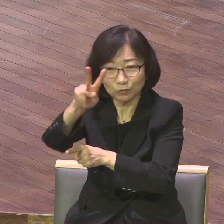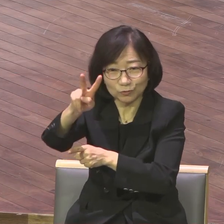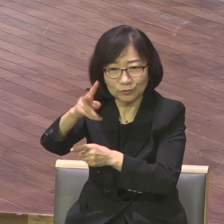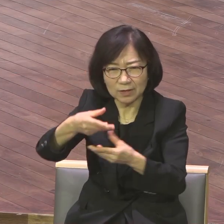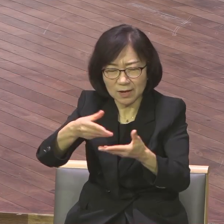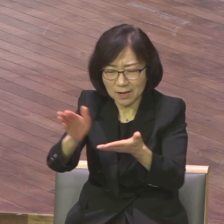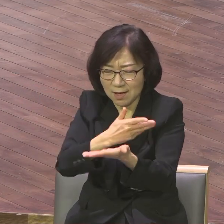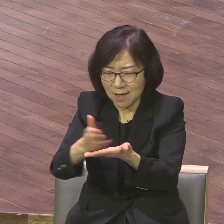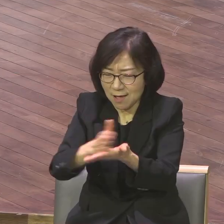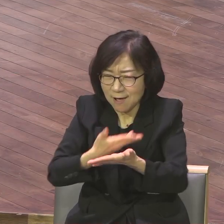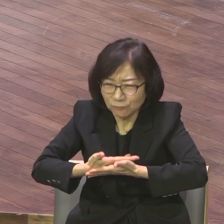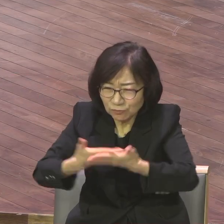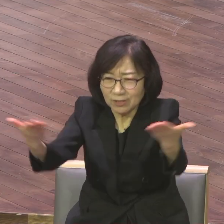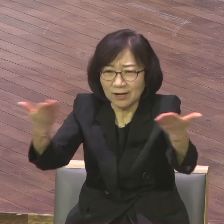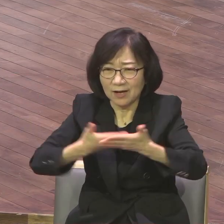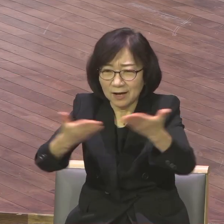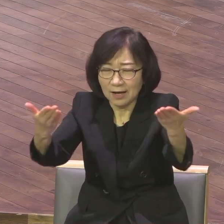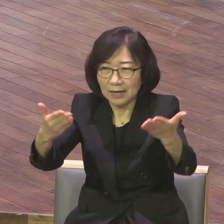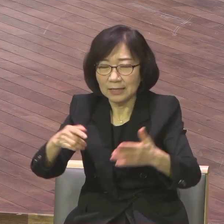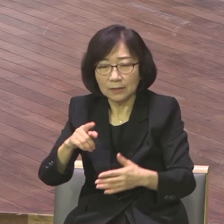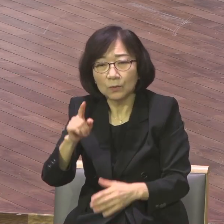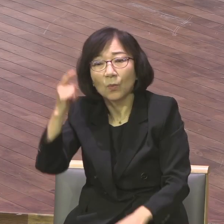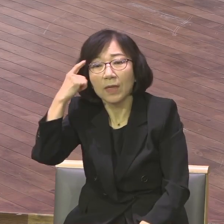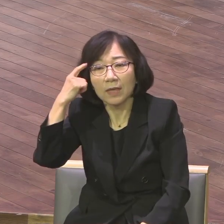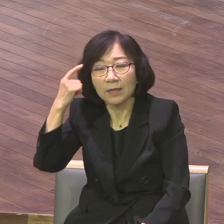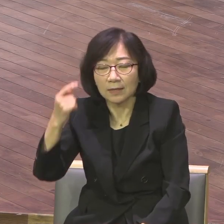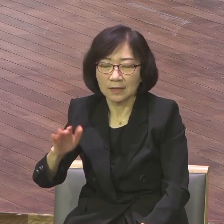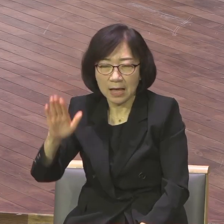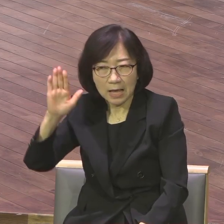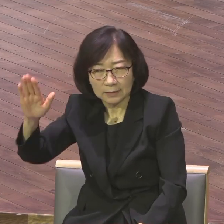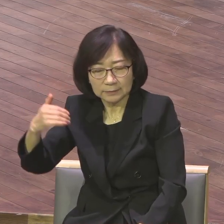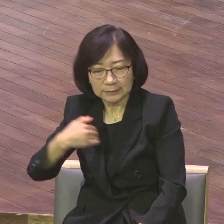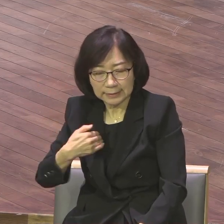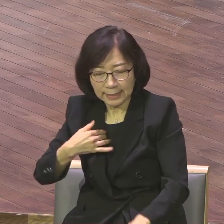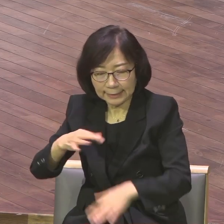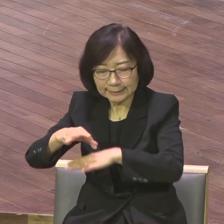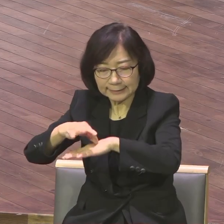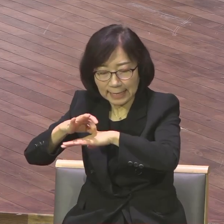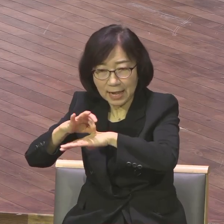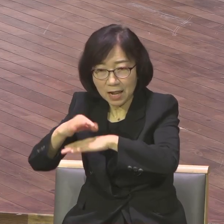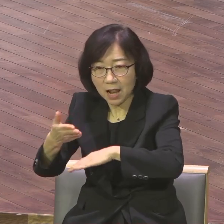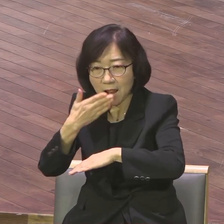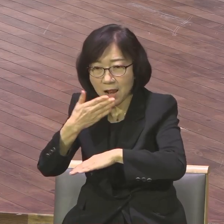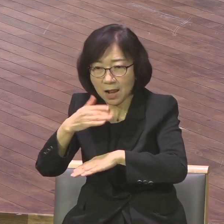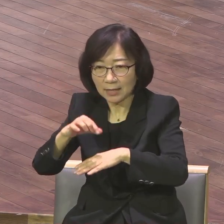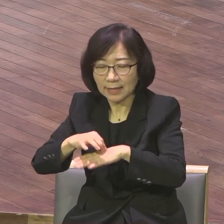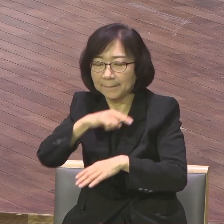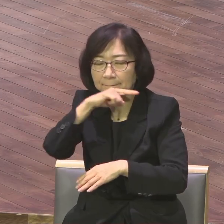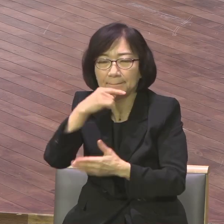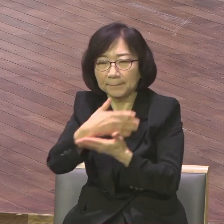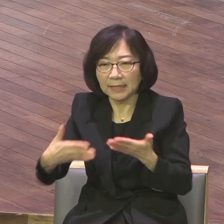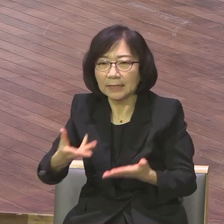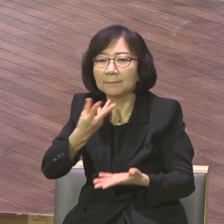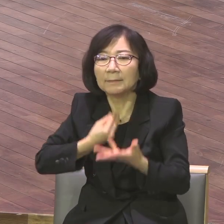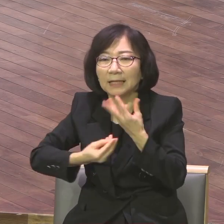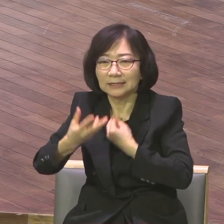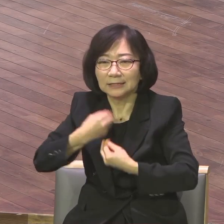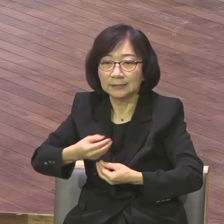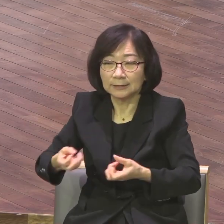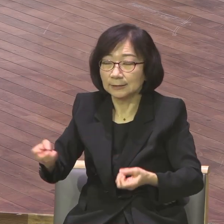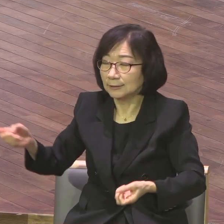앞으로 내 살을 먹고 내 피를 마시는 성만찬이 앞으로 있을 것이다라는 것을 예표하는